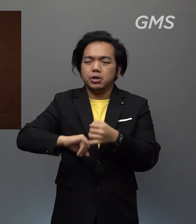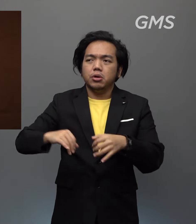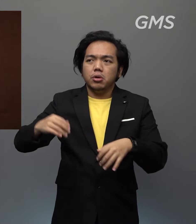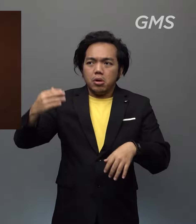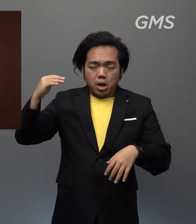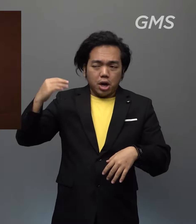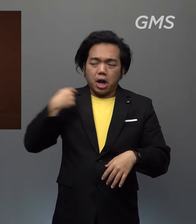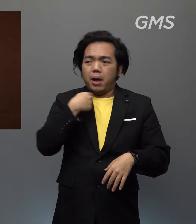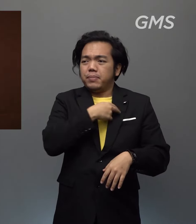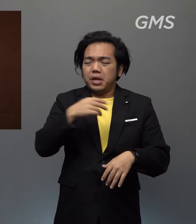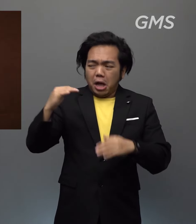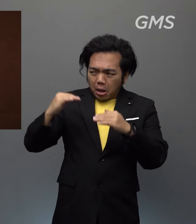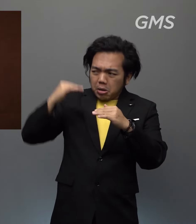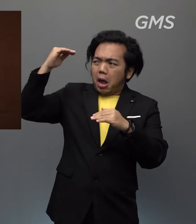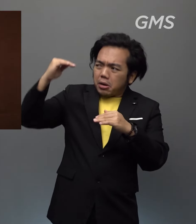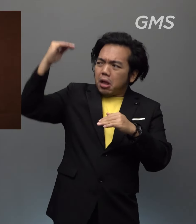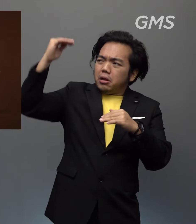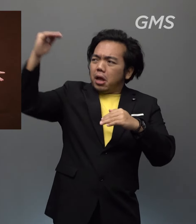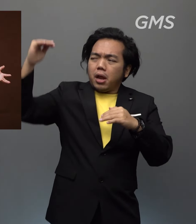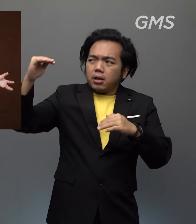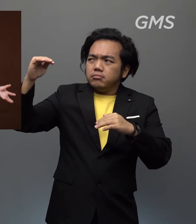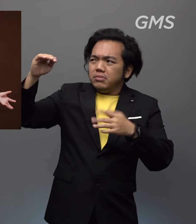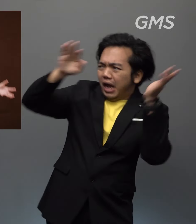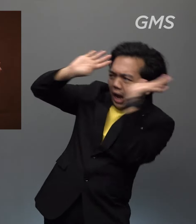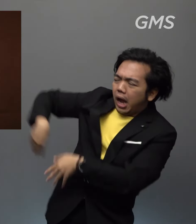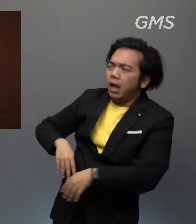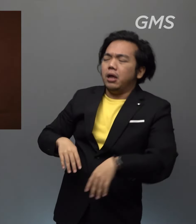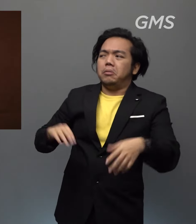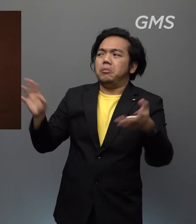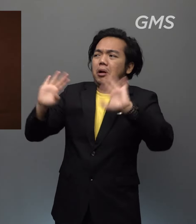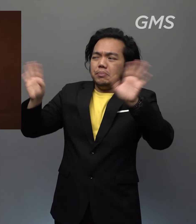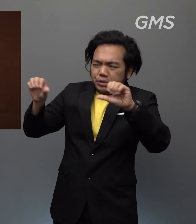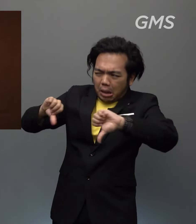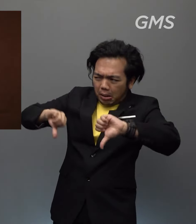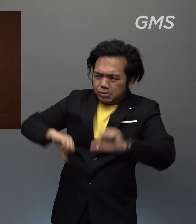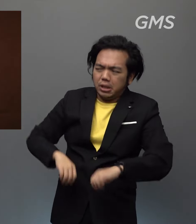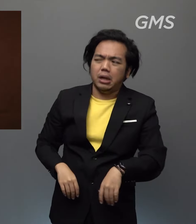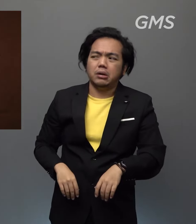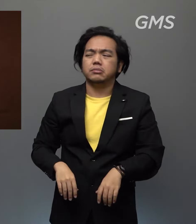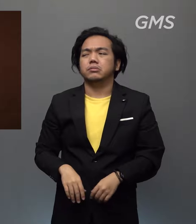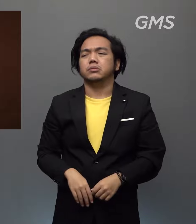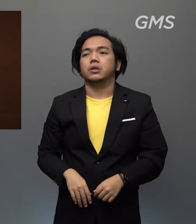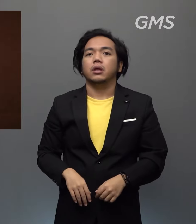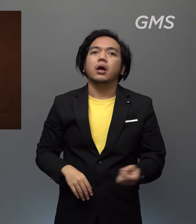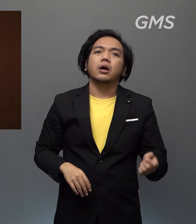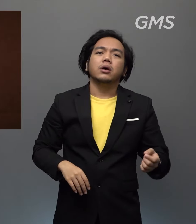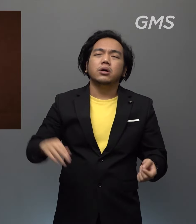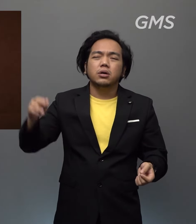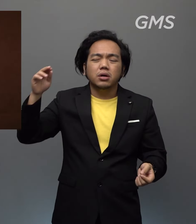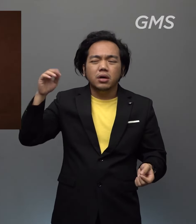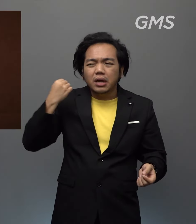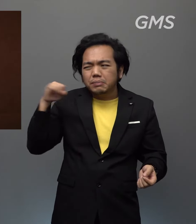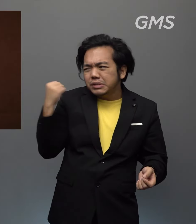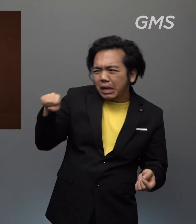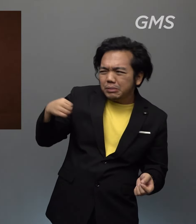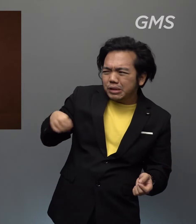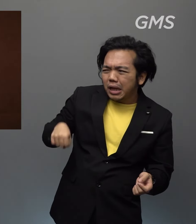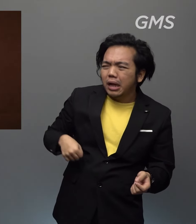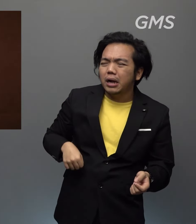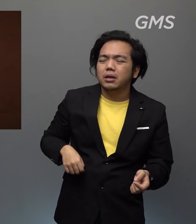kami akan naik terus. Tuhan, kayaknya gak tepat waktunya kalau Tuhan bicara bahwa ini akan dipulihkan lebih besar, lebih hebat, Tuhan akan pakai, Tuhan akan urapi, Tuhan akan bawa dampak